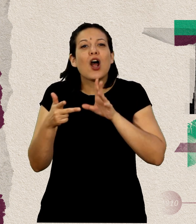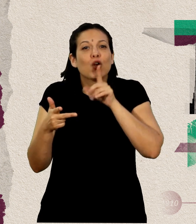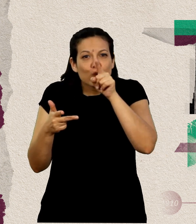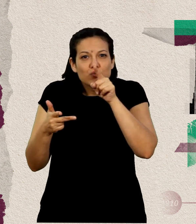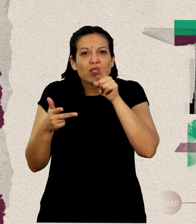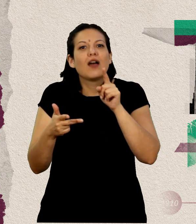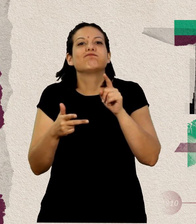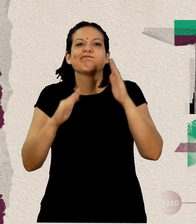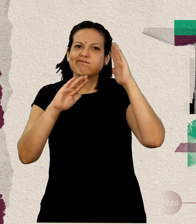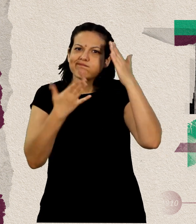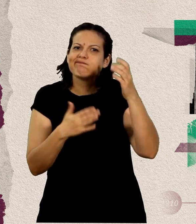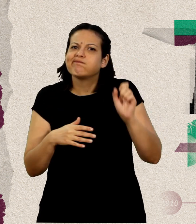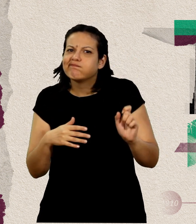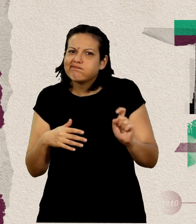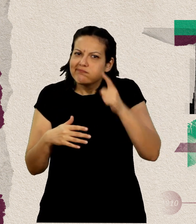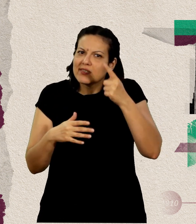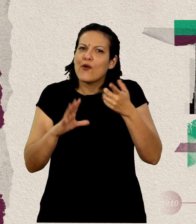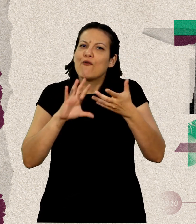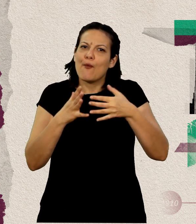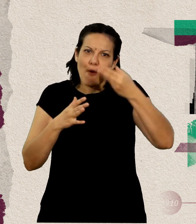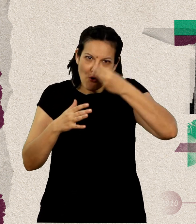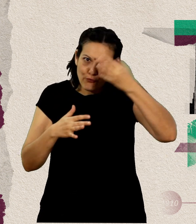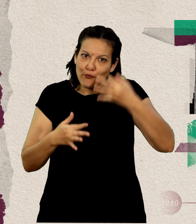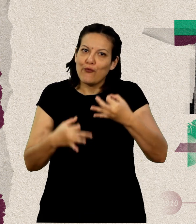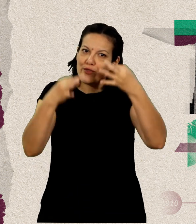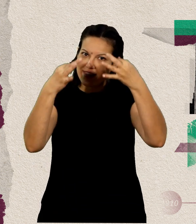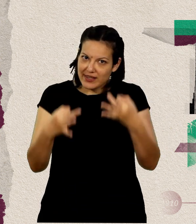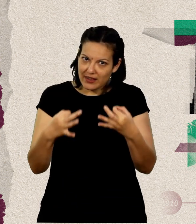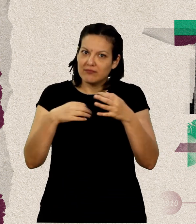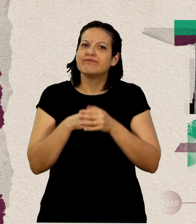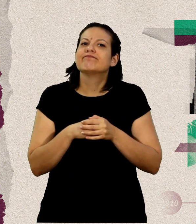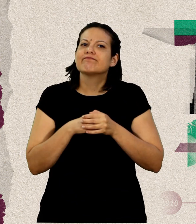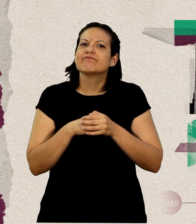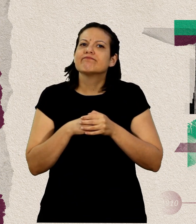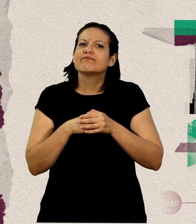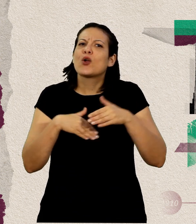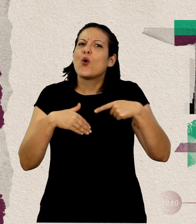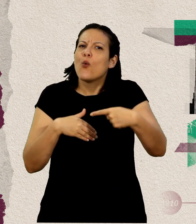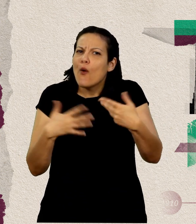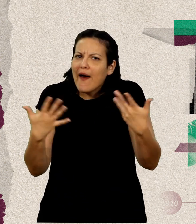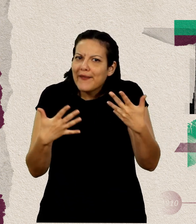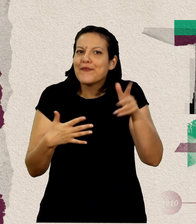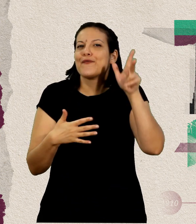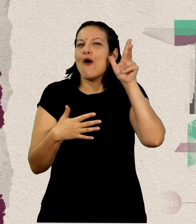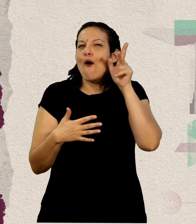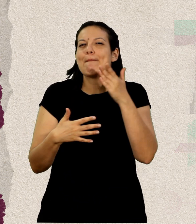conmemoró por primera vez de manera oficial este día en fecha del 8 de